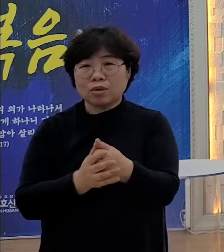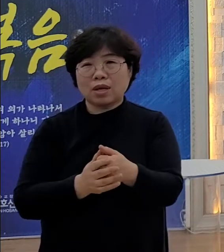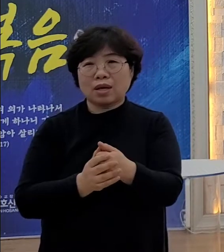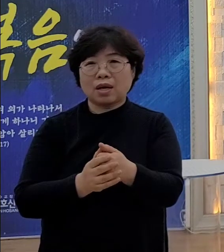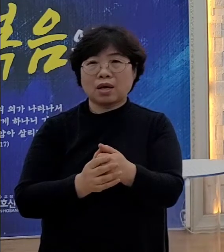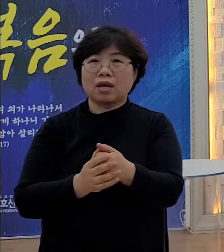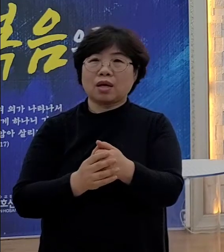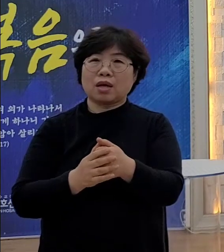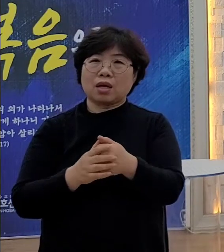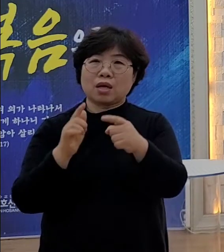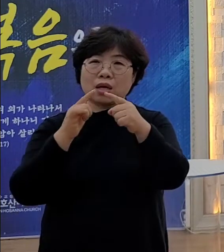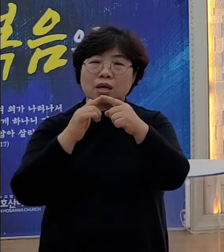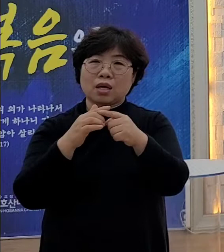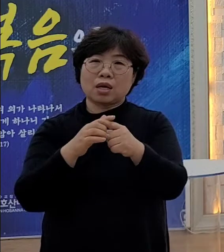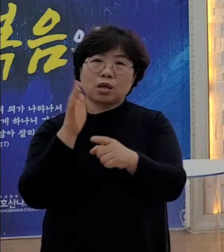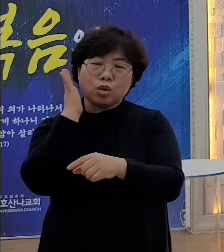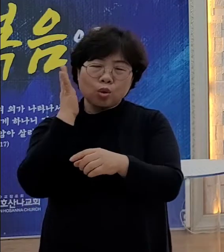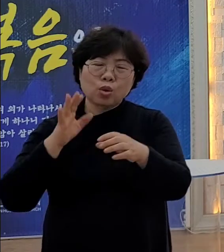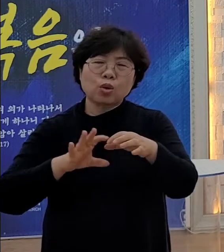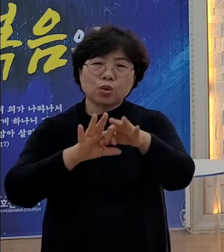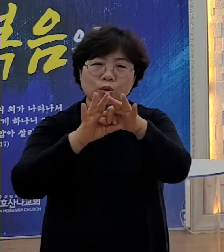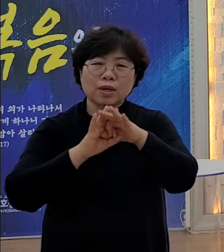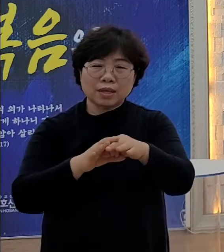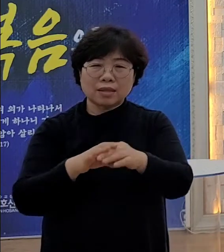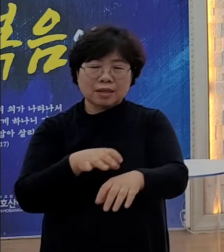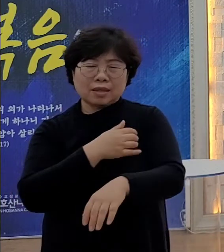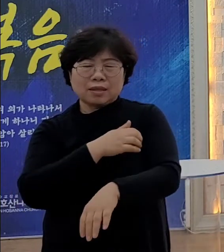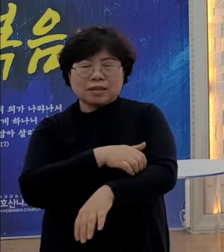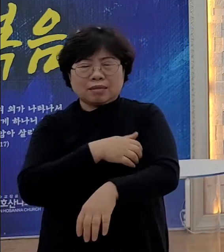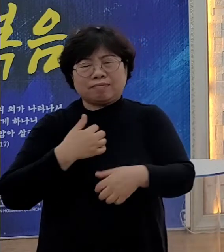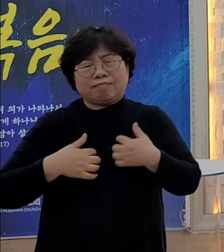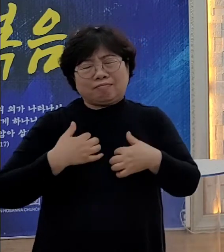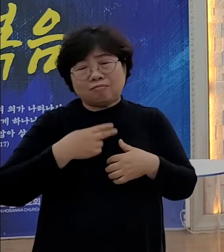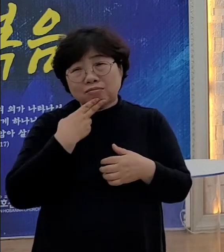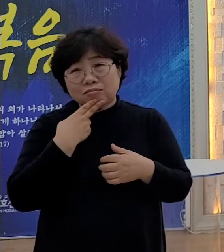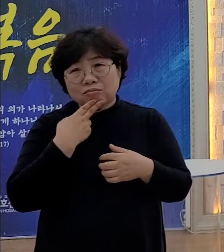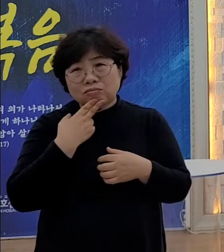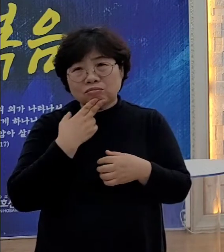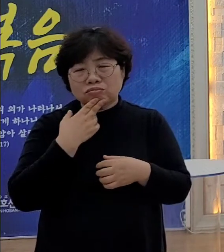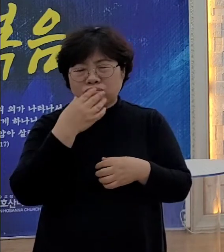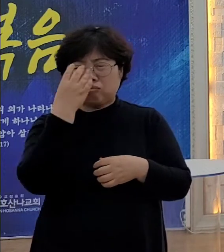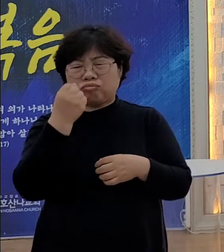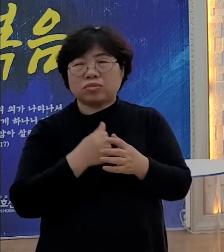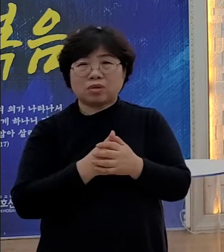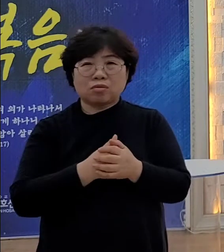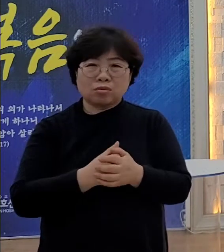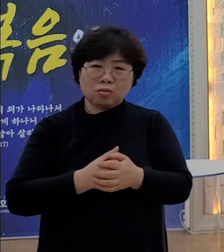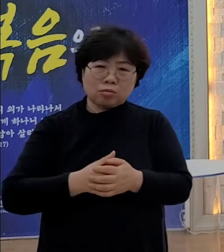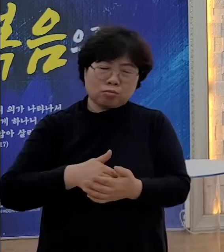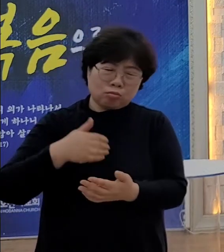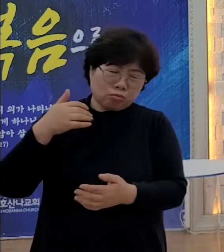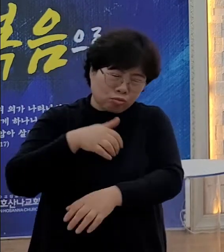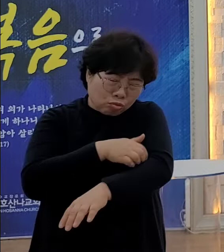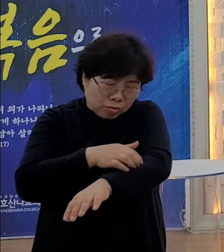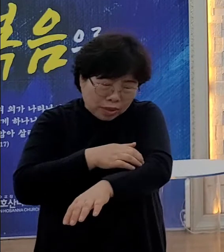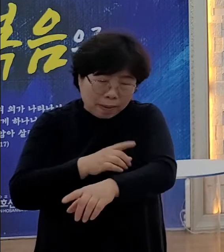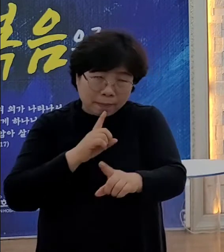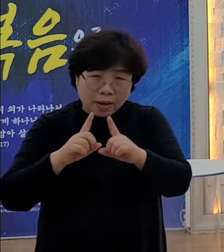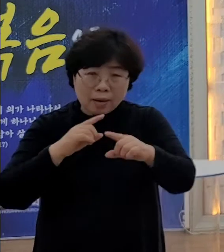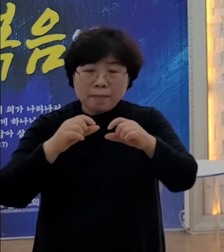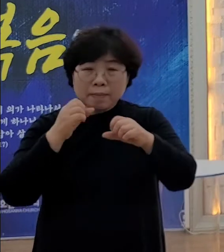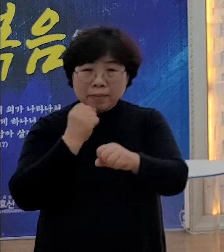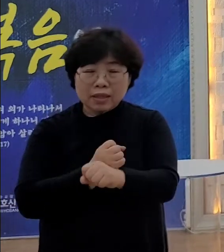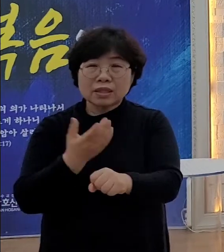줄 알고, 그럼에도 불구하고 이 말씀이 여러분을 살리는 말씀. 다윗이 바로 돌아오게